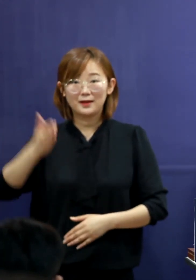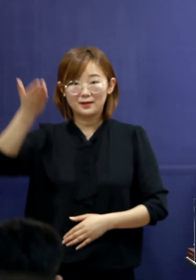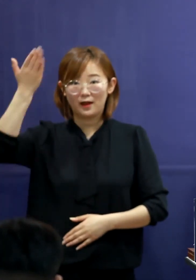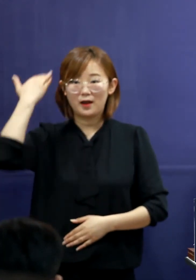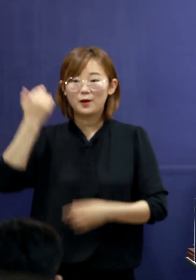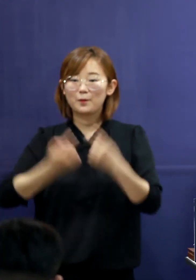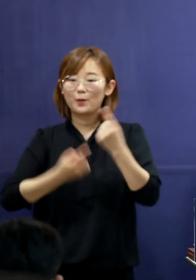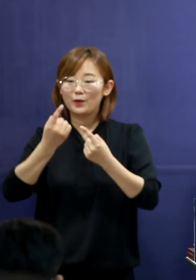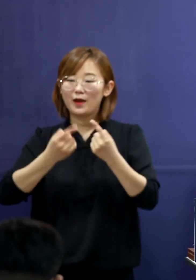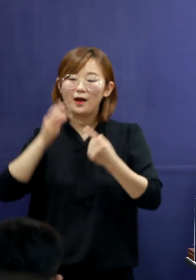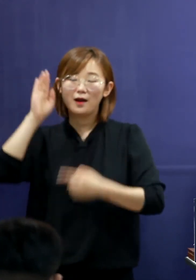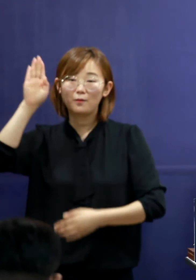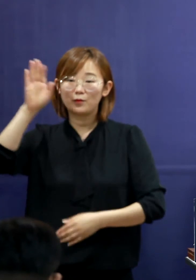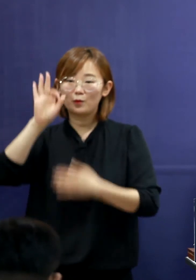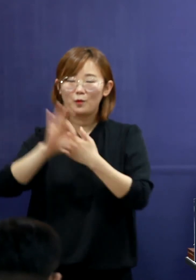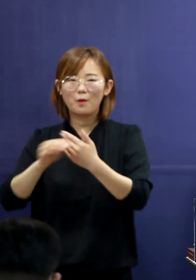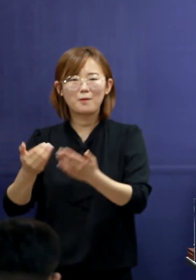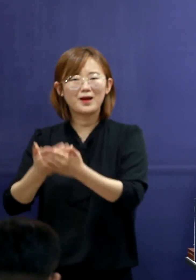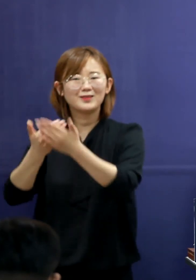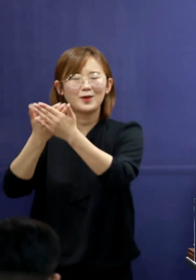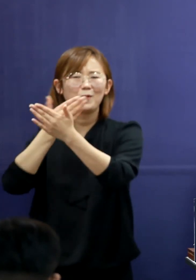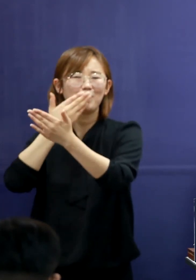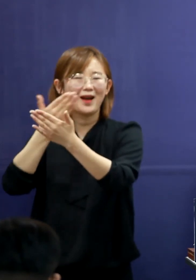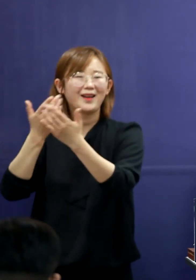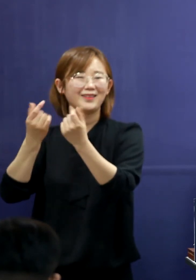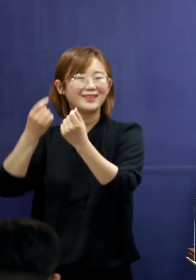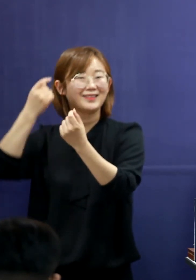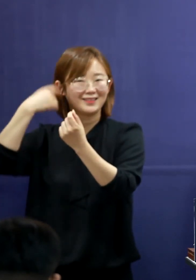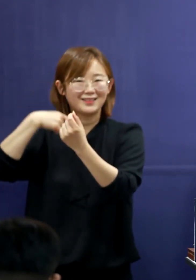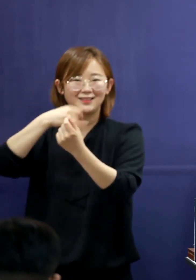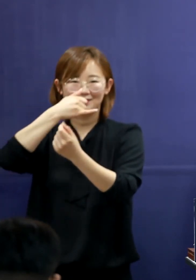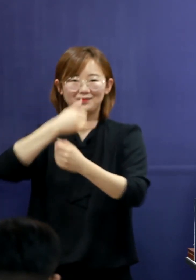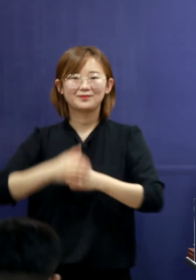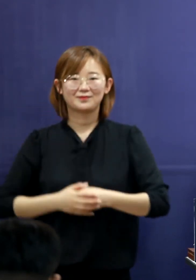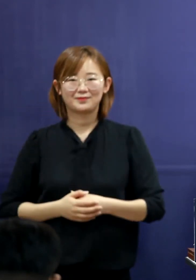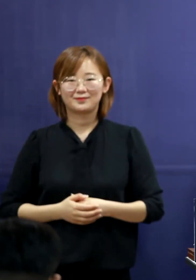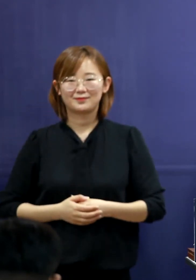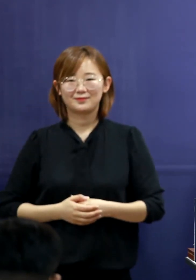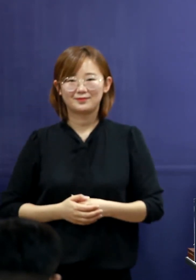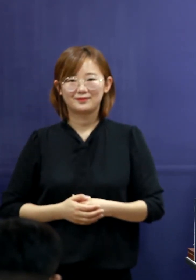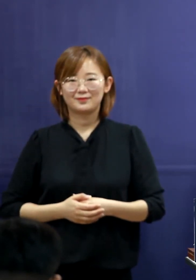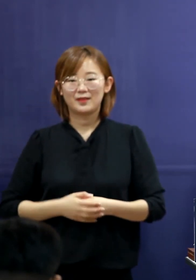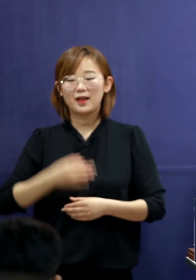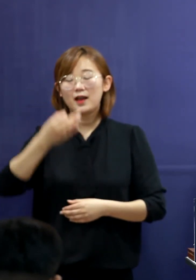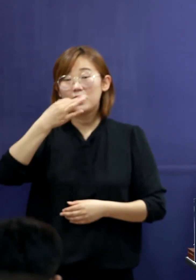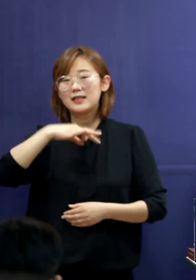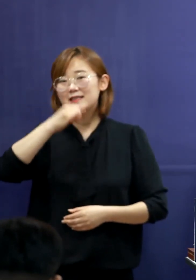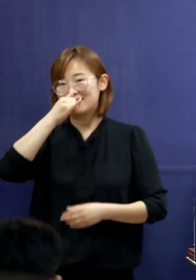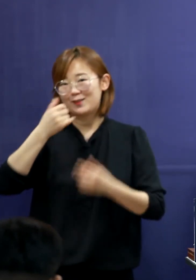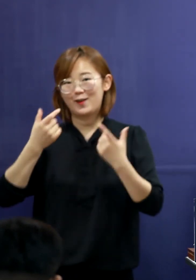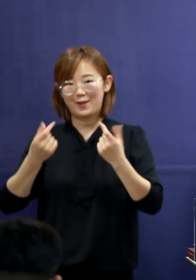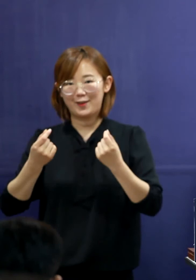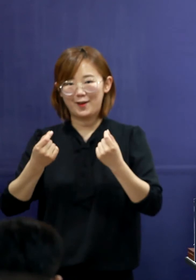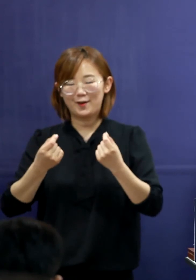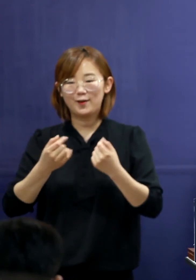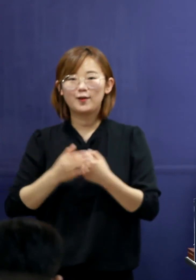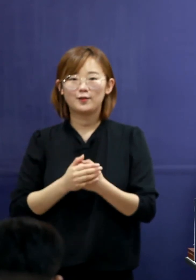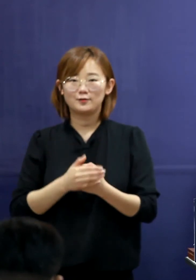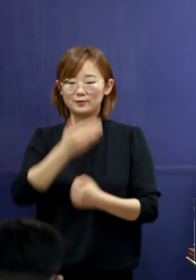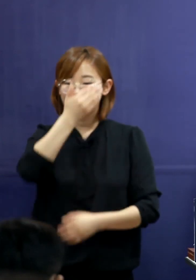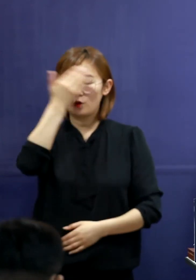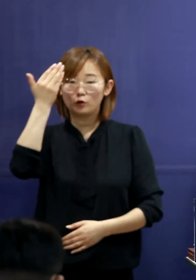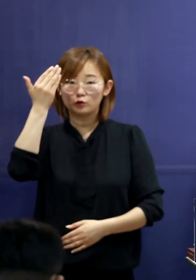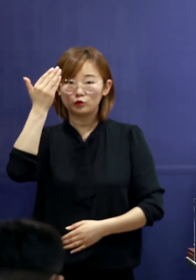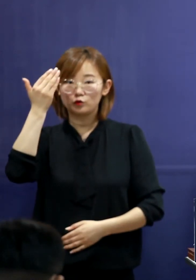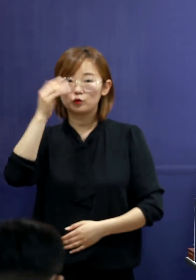상당히 희망적인 모습들이 많이 보인다. 그래서 저는 청춘조촌 프로젝트는 비교적